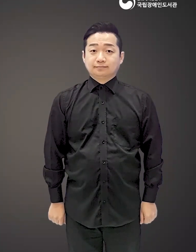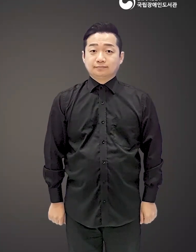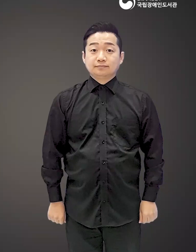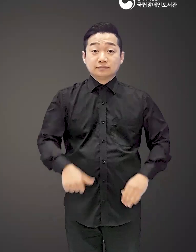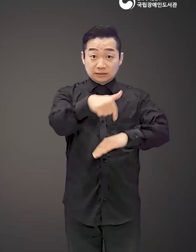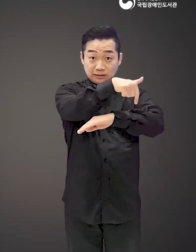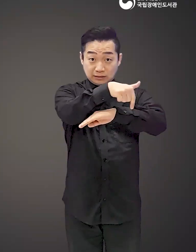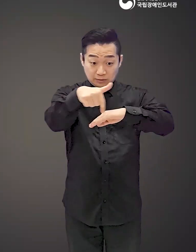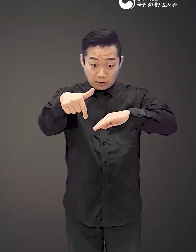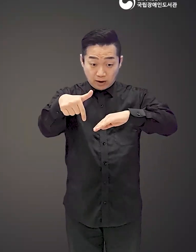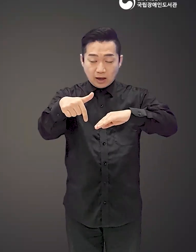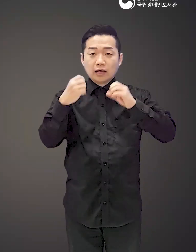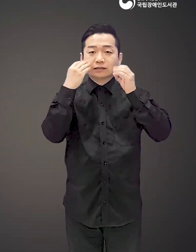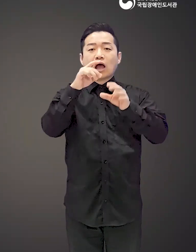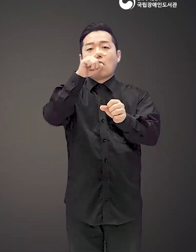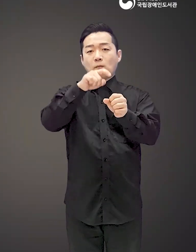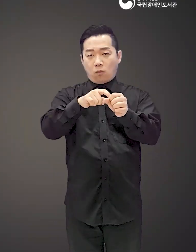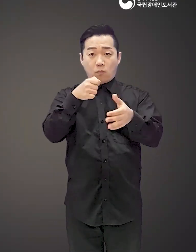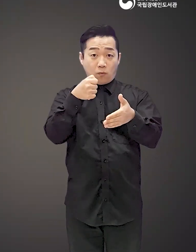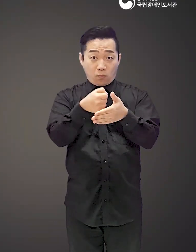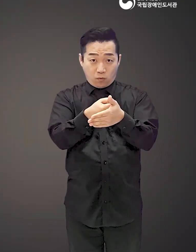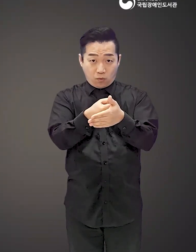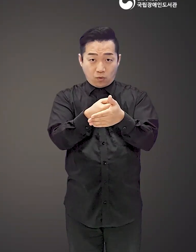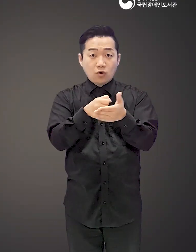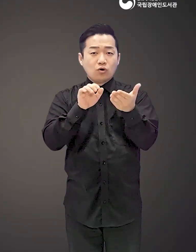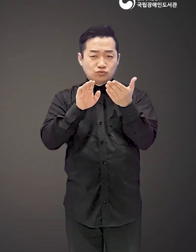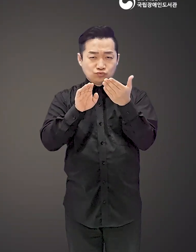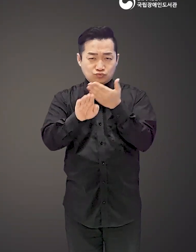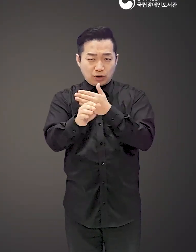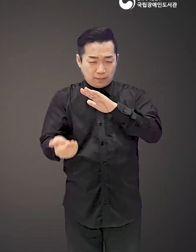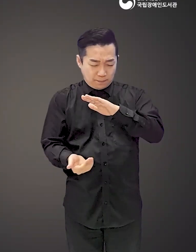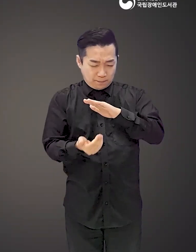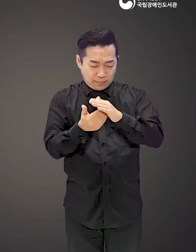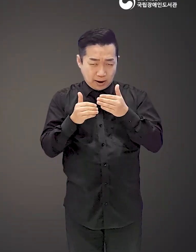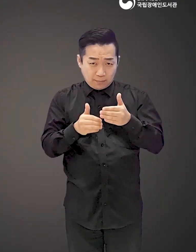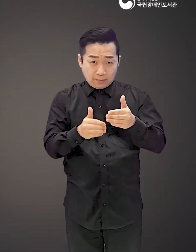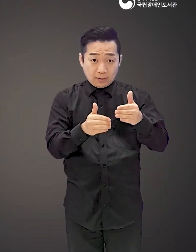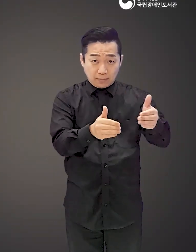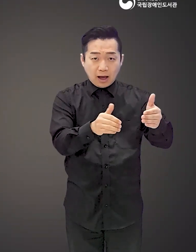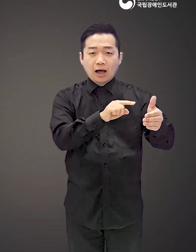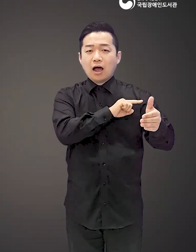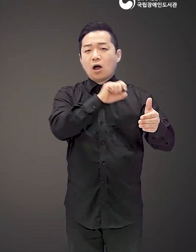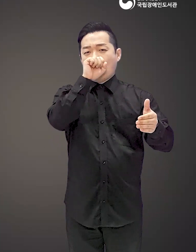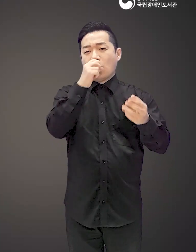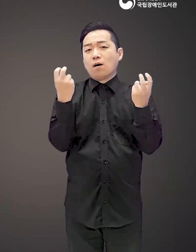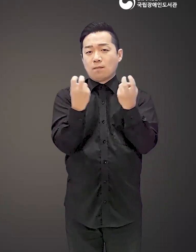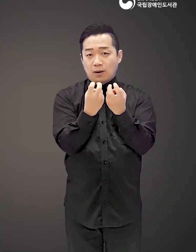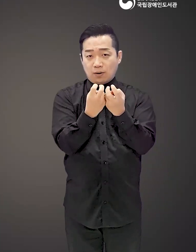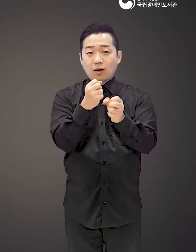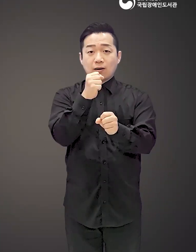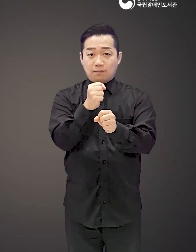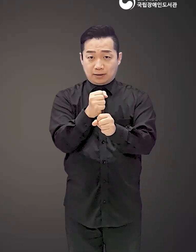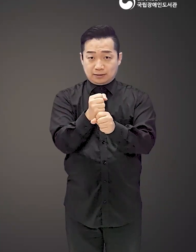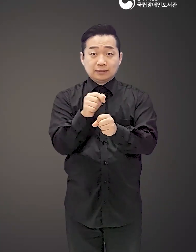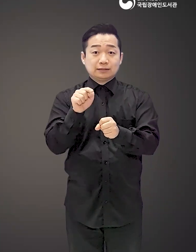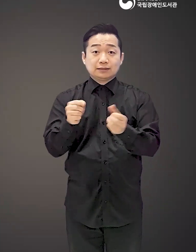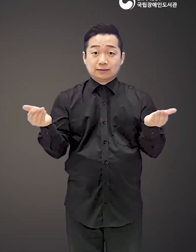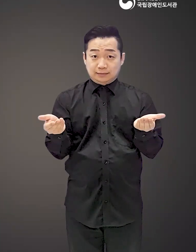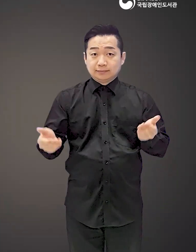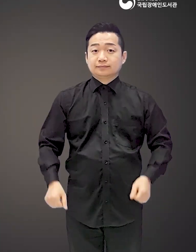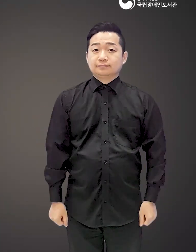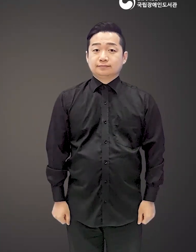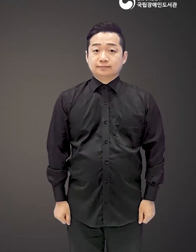기획은 새로운 목표를 설정하고 이를 달성할 수 있는 가장 최선의 방책을 세우는 일이다.